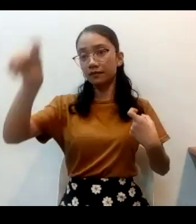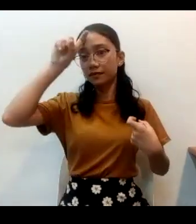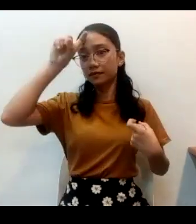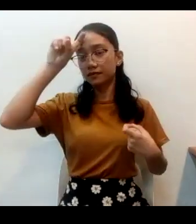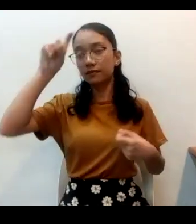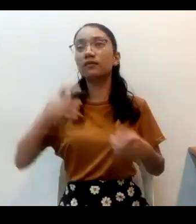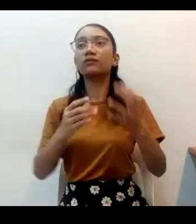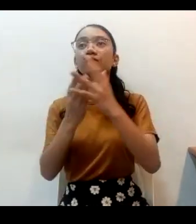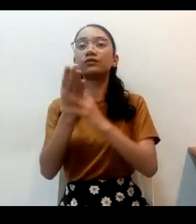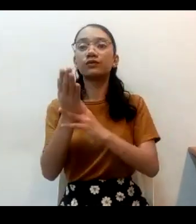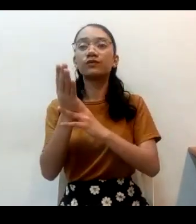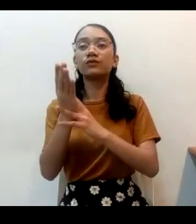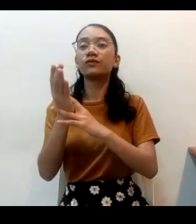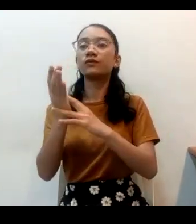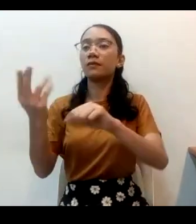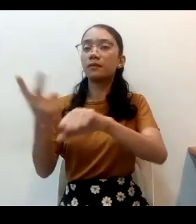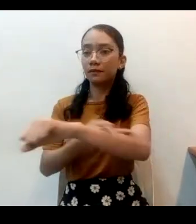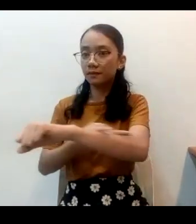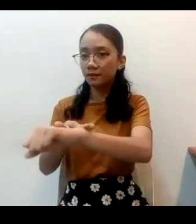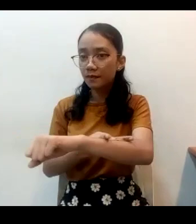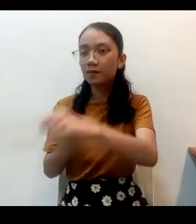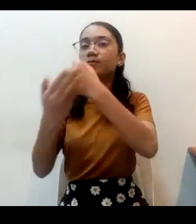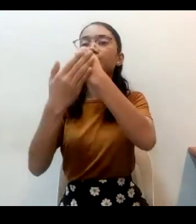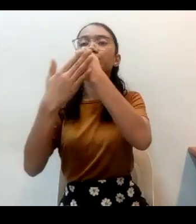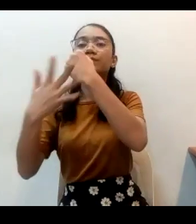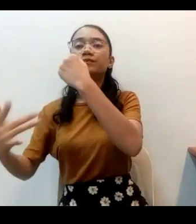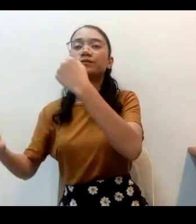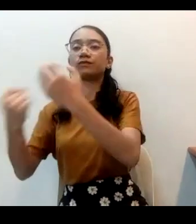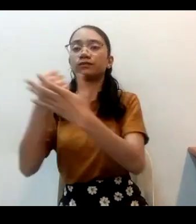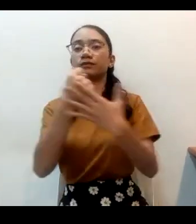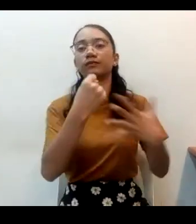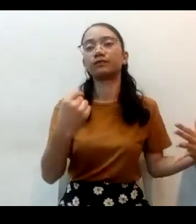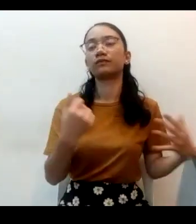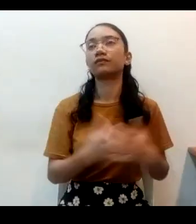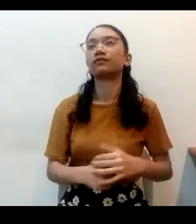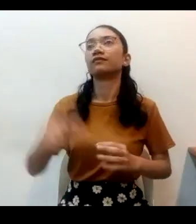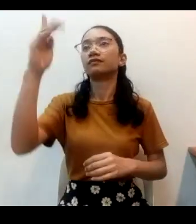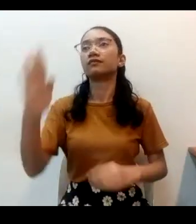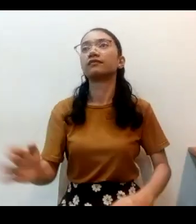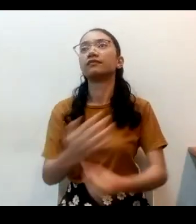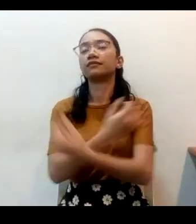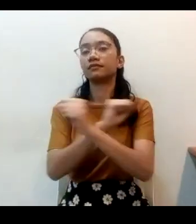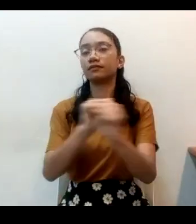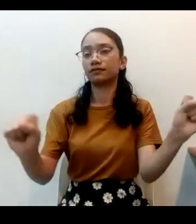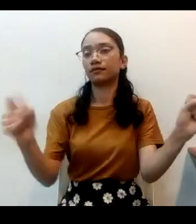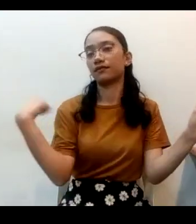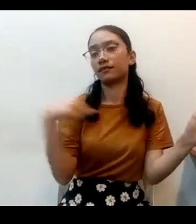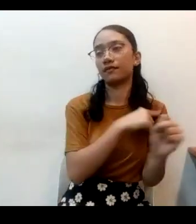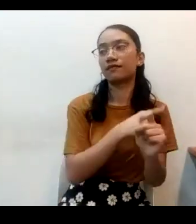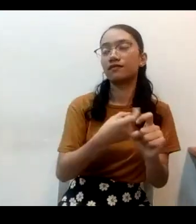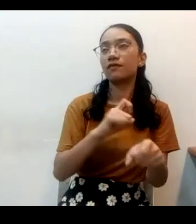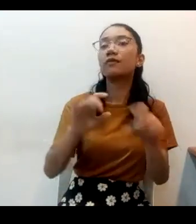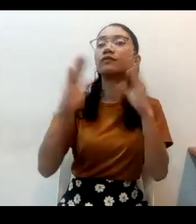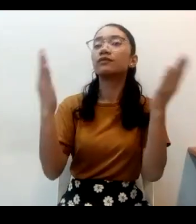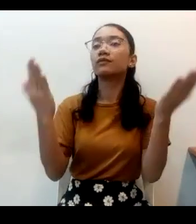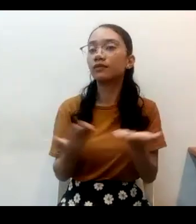by the blood of the Lamb. sa pamamagitan po ng dugo ng portero. So God saved us from the world and from the Satan by the